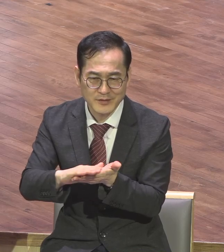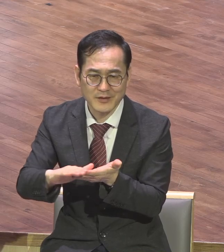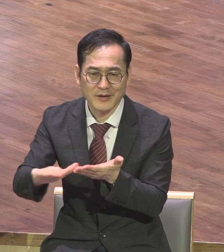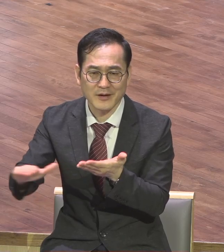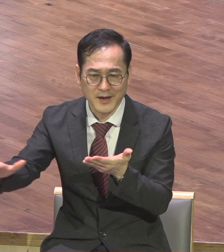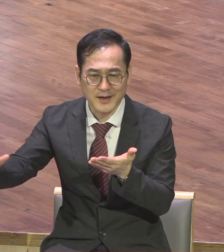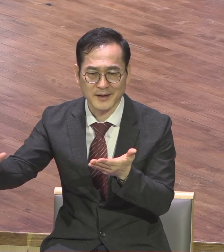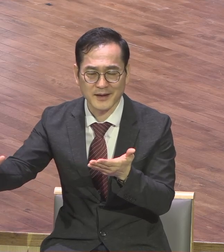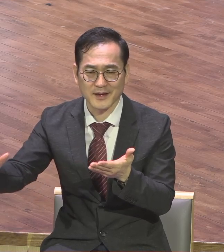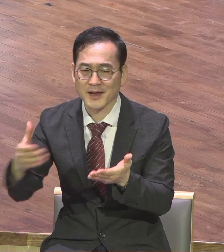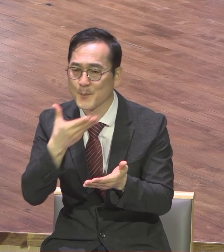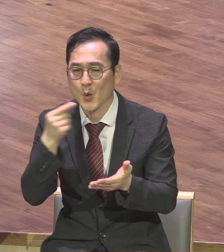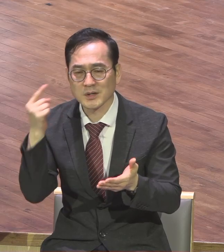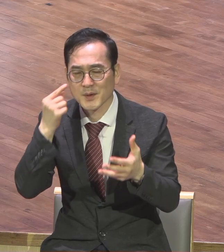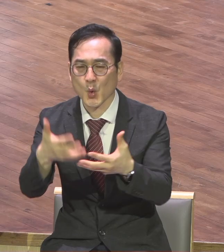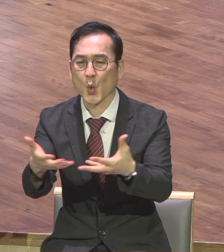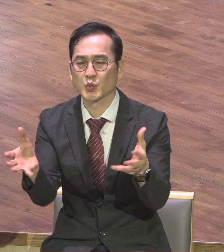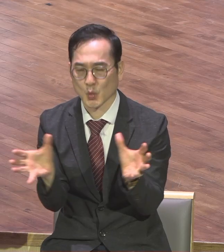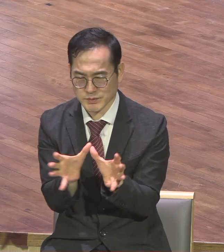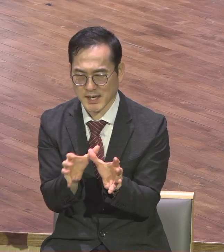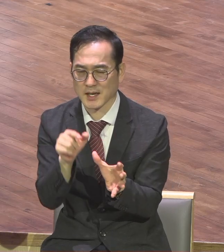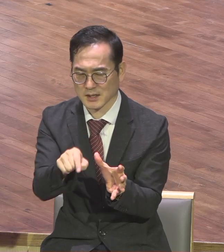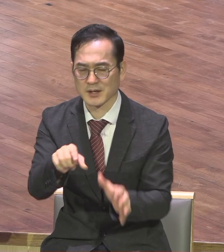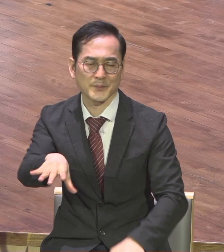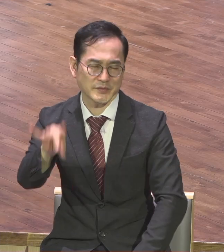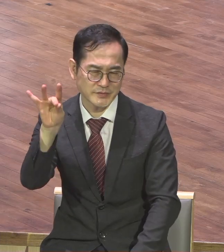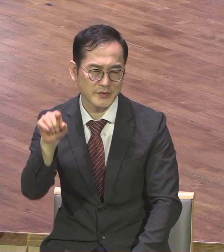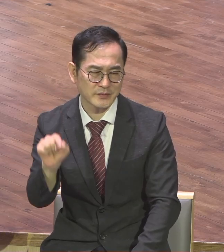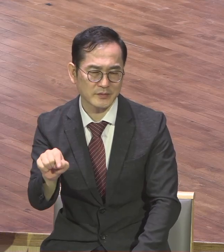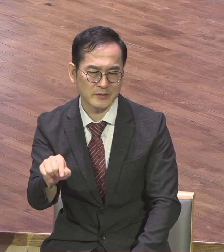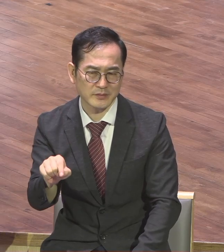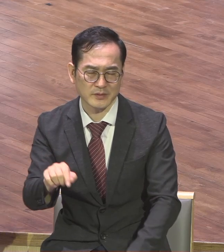공동체 이루는 거 이게 가장 중요하거든요.